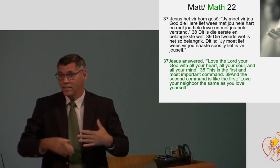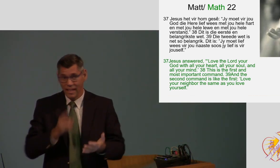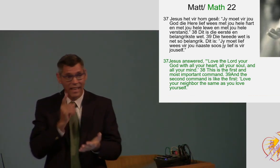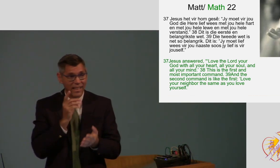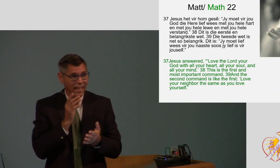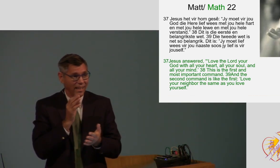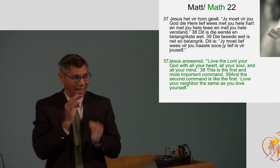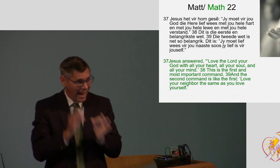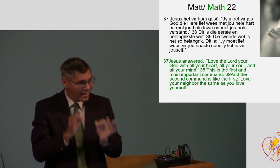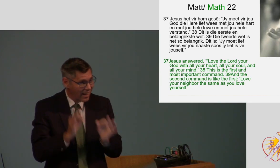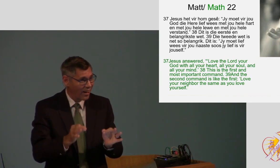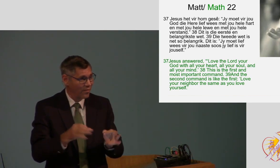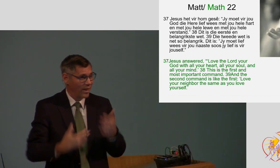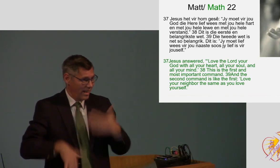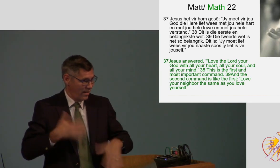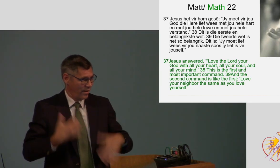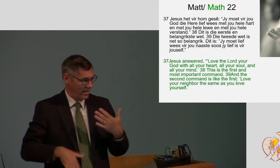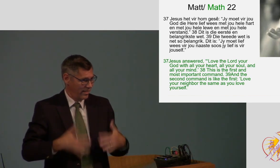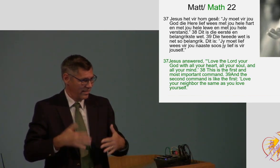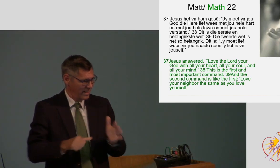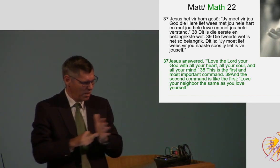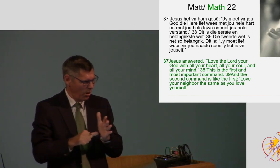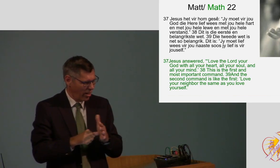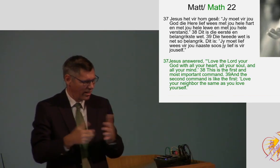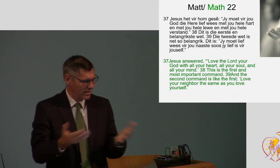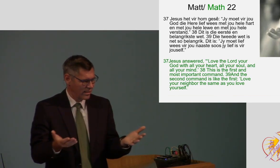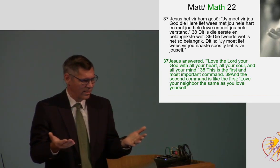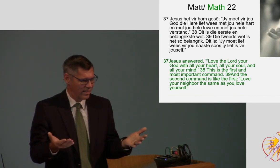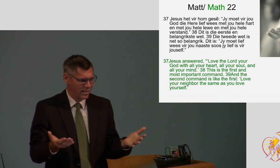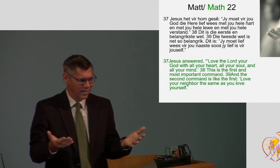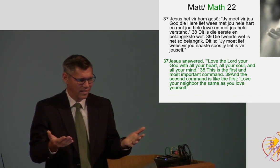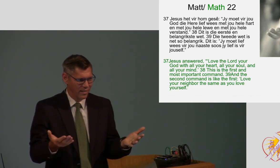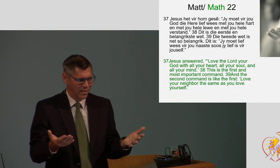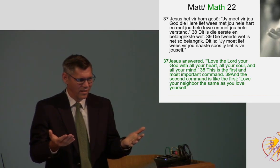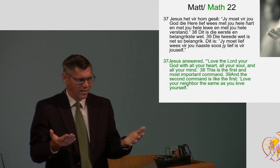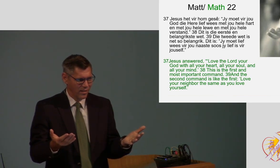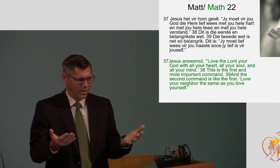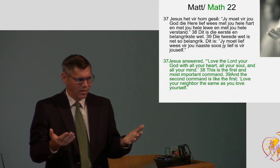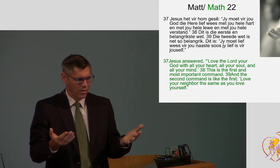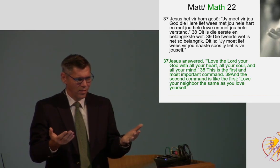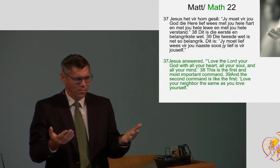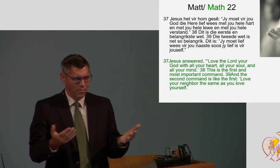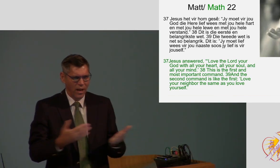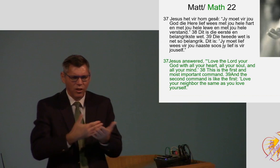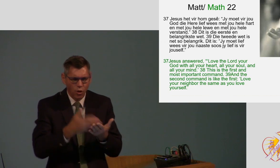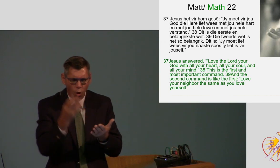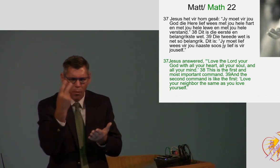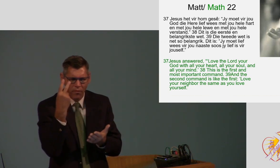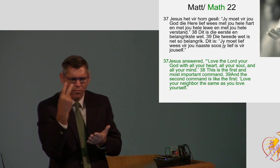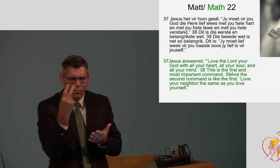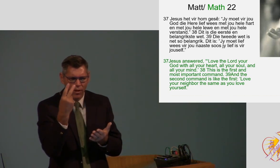regtig wil lewe, is dit die belangrikste. Maar daar's nog 'n